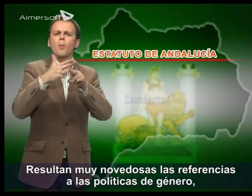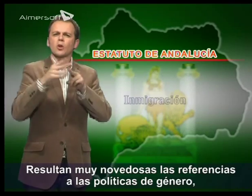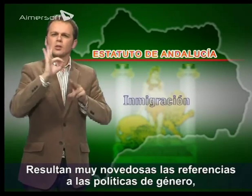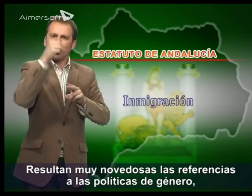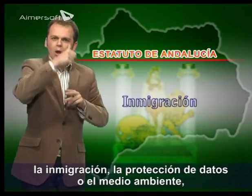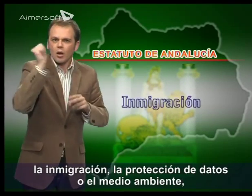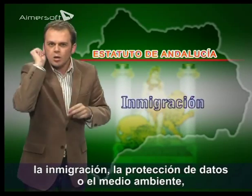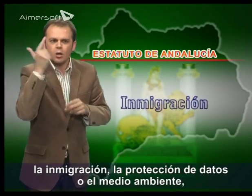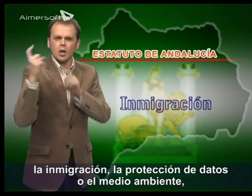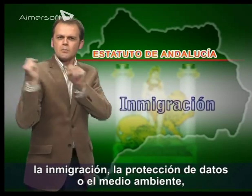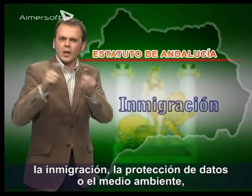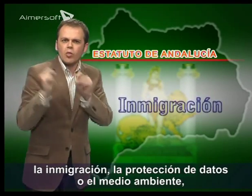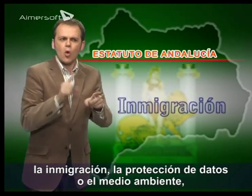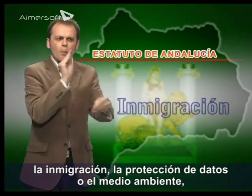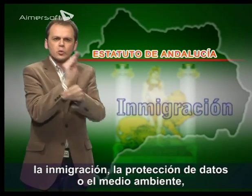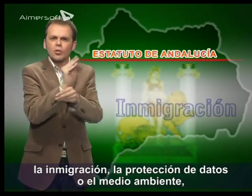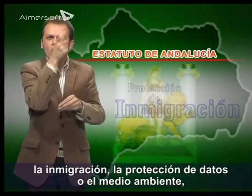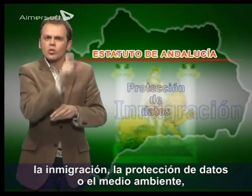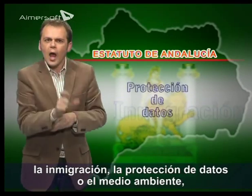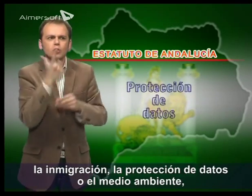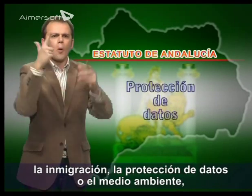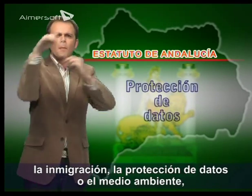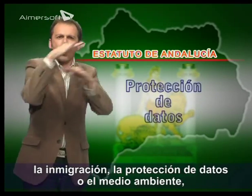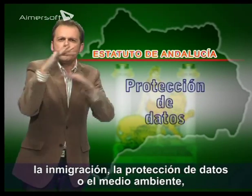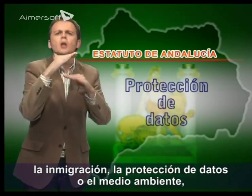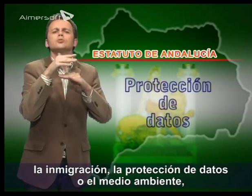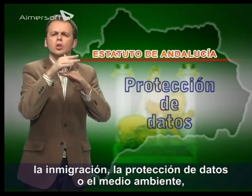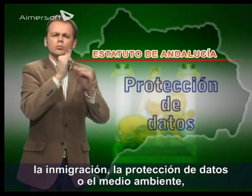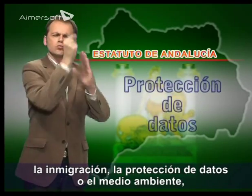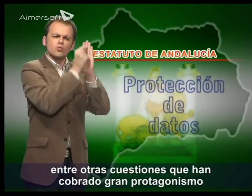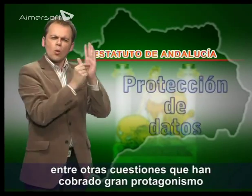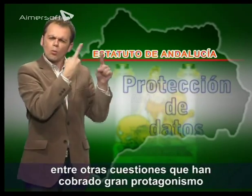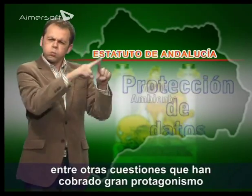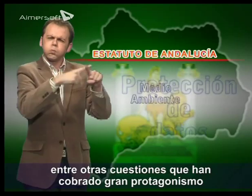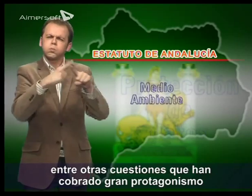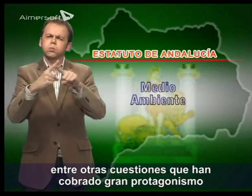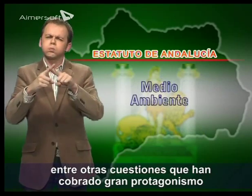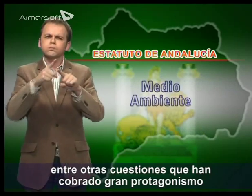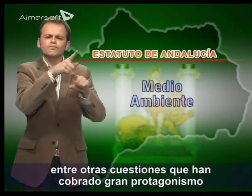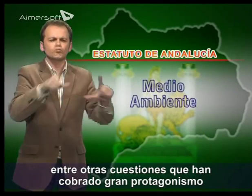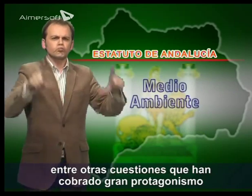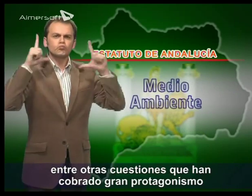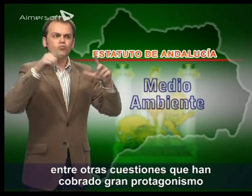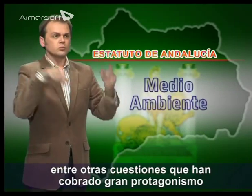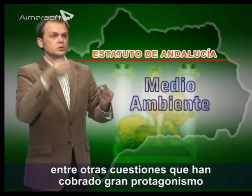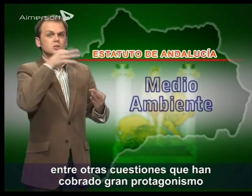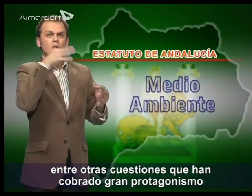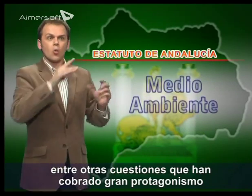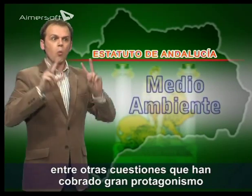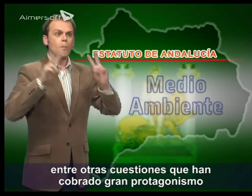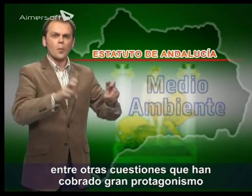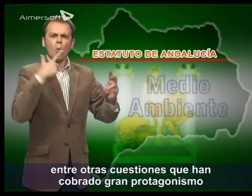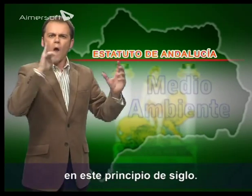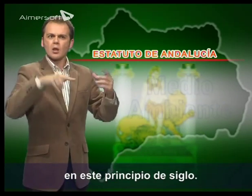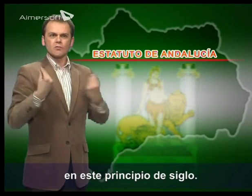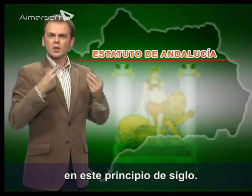género, la inmigración, la protección de datos o el medio ambiente, entre otras cuestiones que han cobrado gran